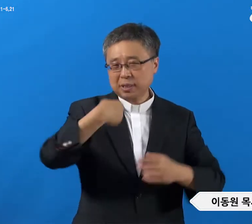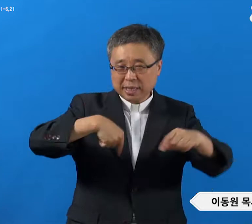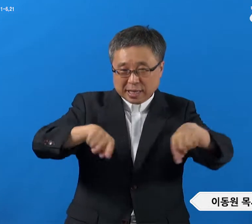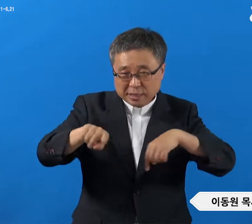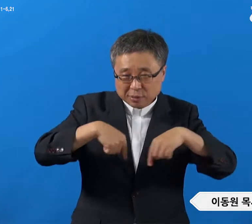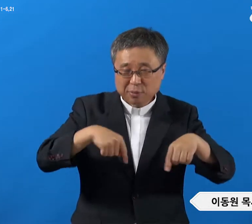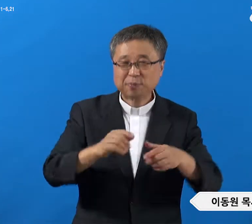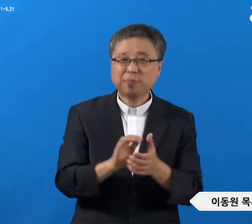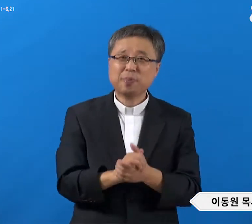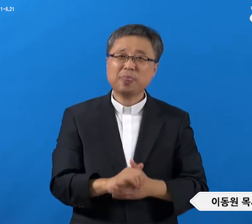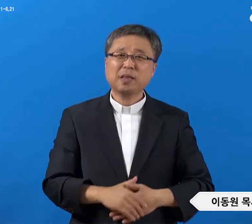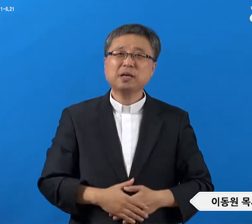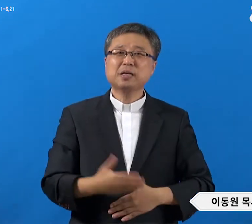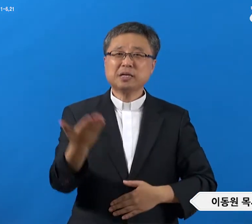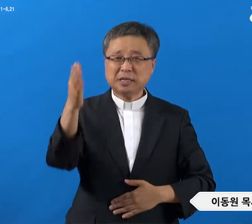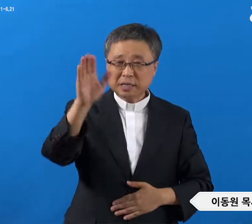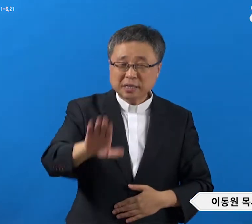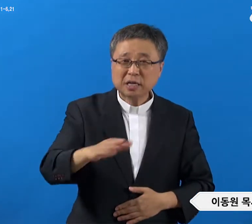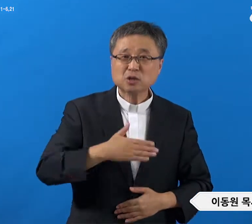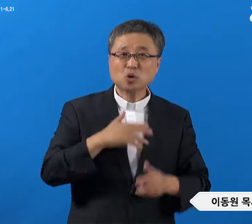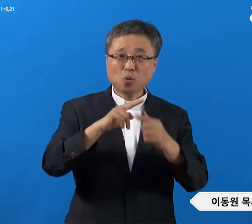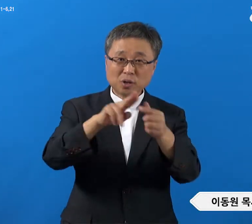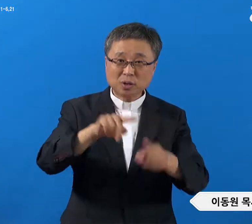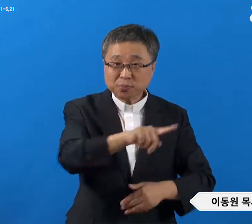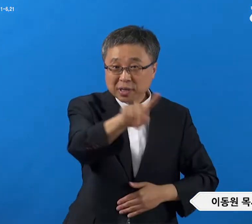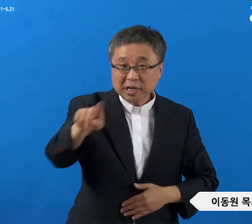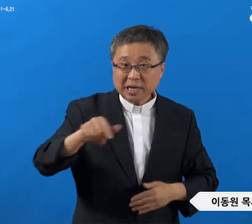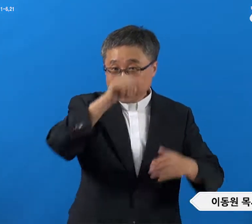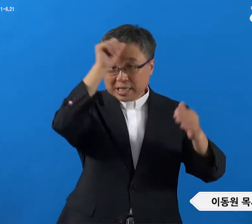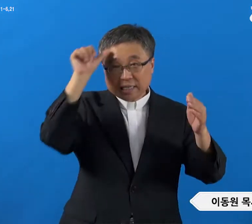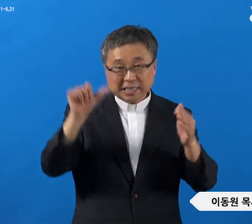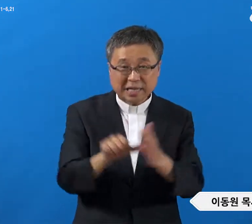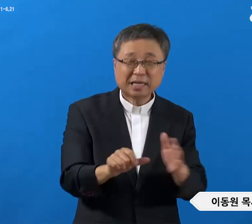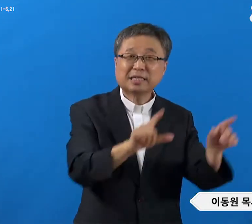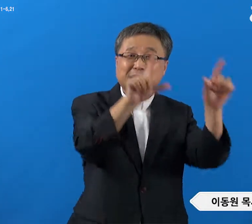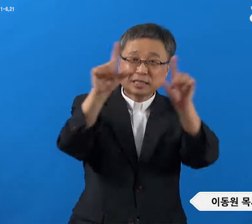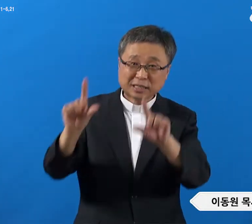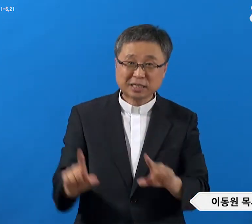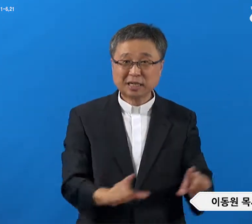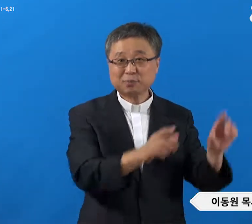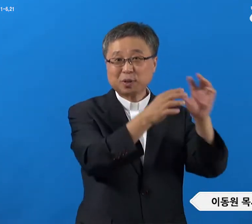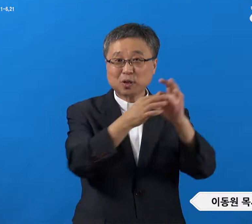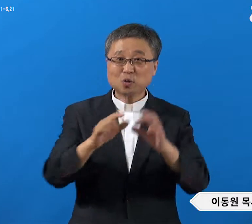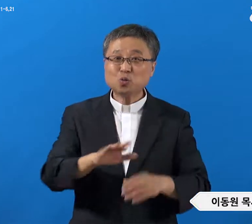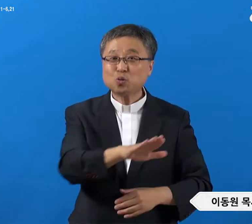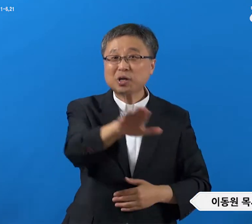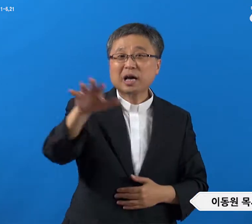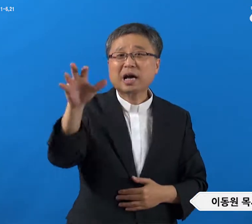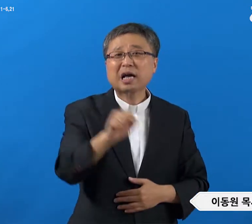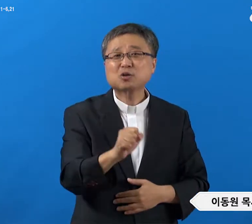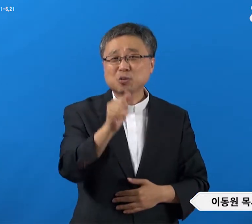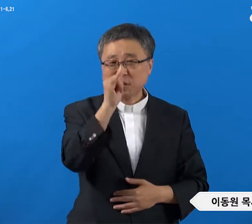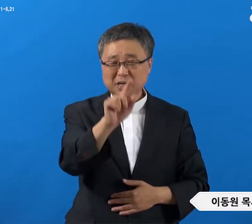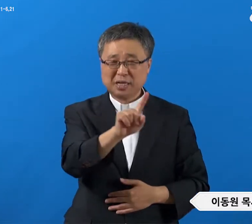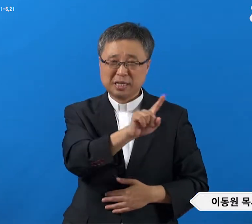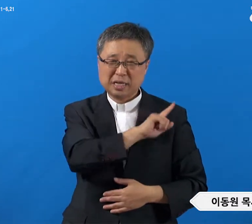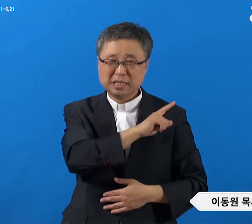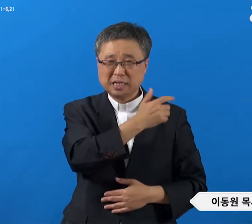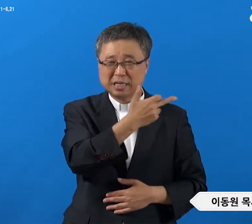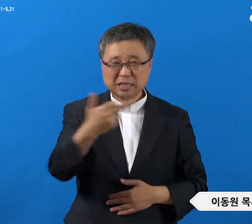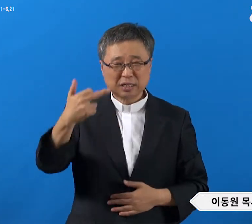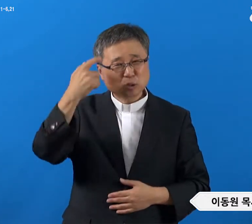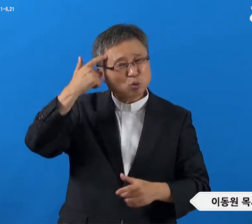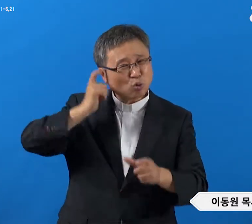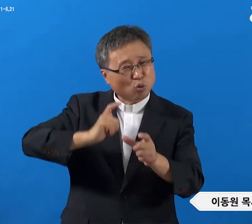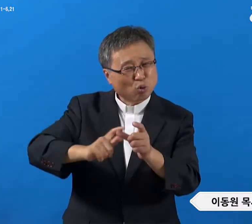일. 자, 그런데 저와 여러분이 인생을 살면서 우리가 가지고 있는 가장 큰 고민이